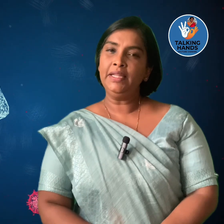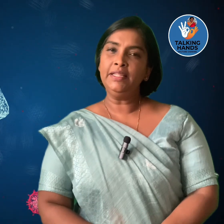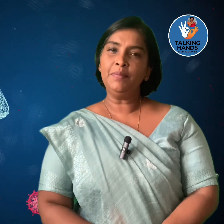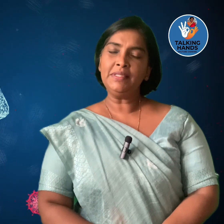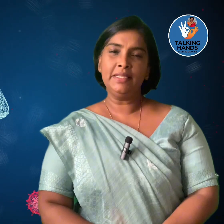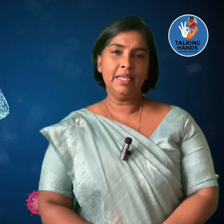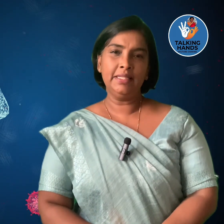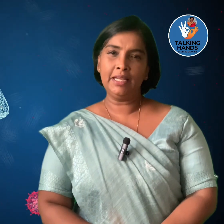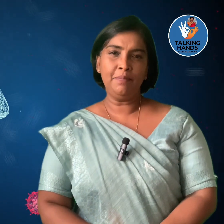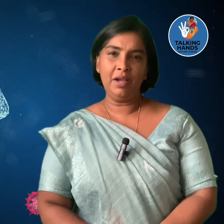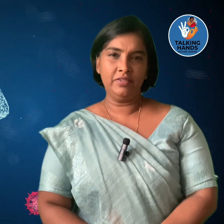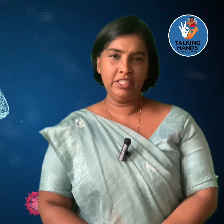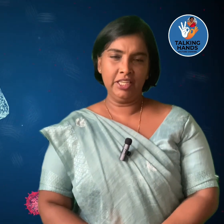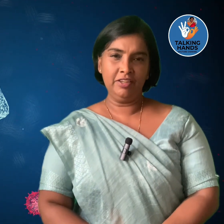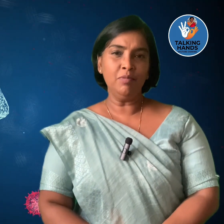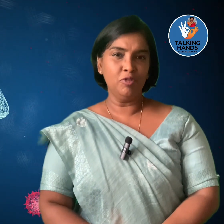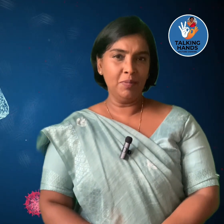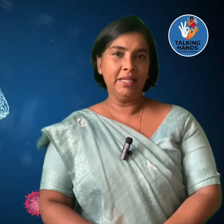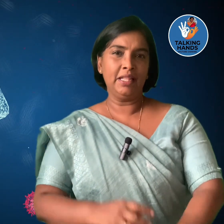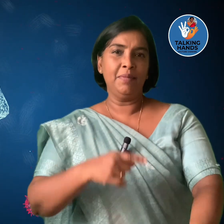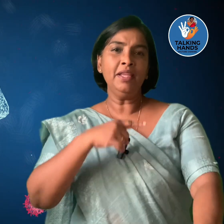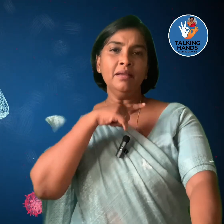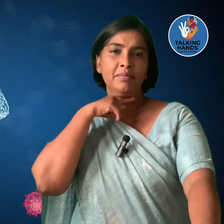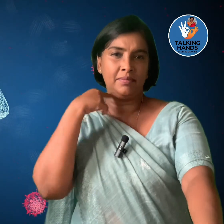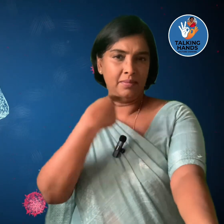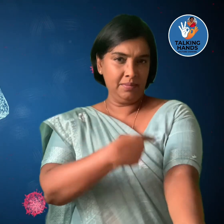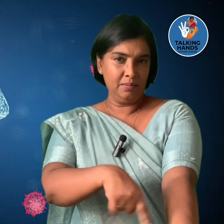එතනදී අපි සංඥා දෙකක් පාවිච්චි කරනවා. මුලින්ම එක තමයි